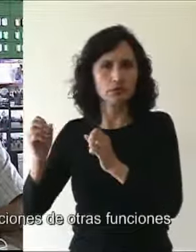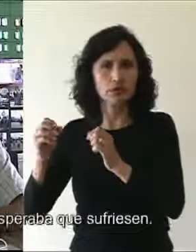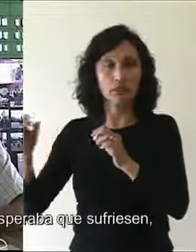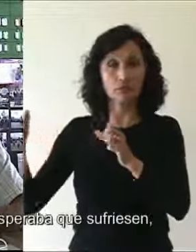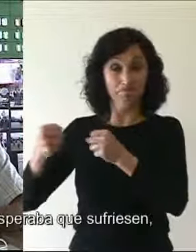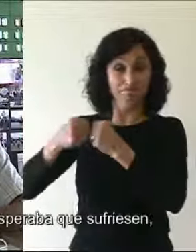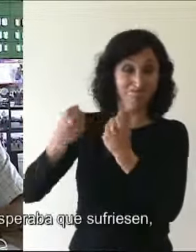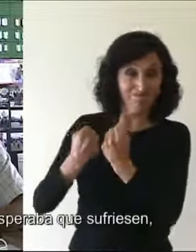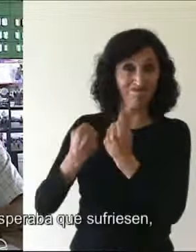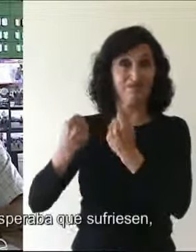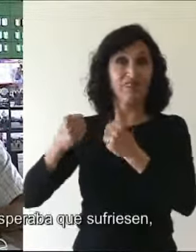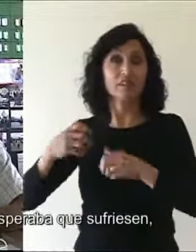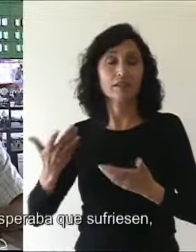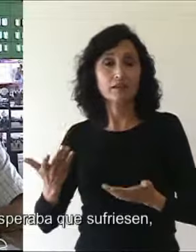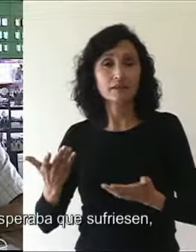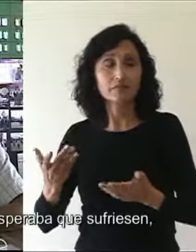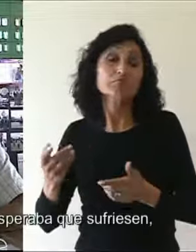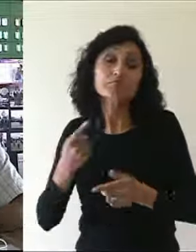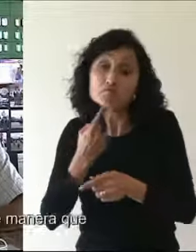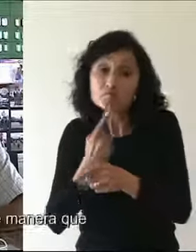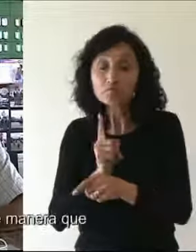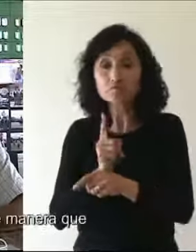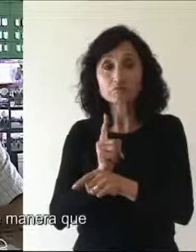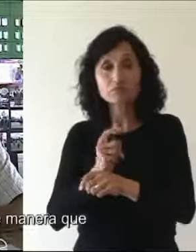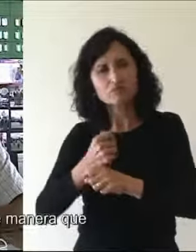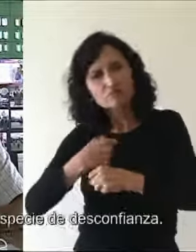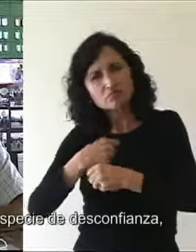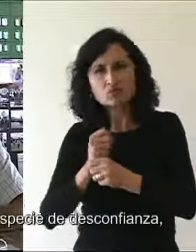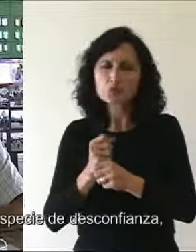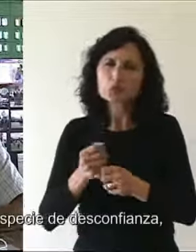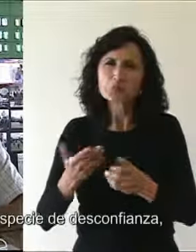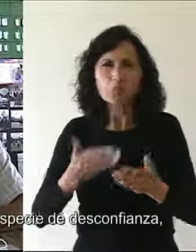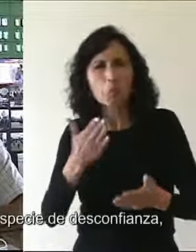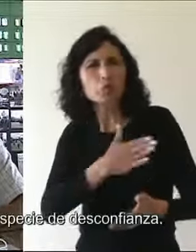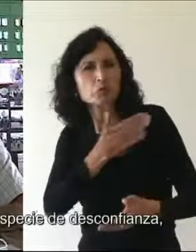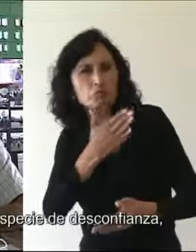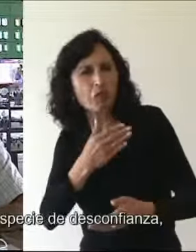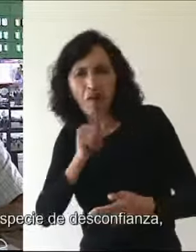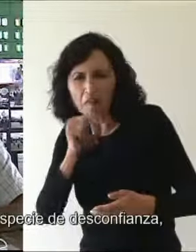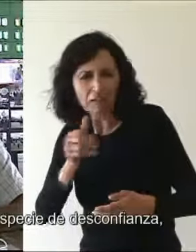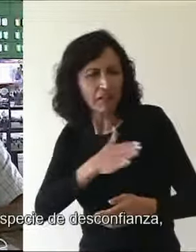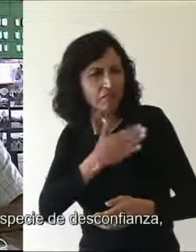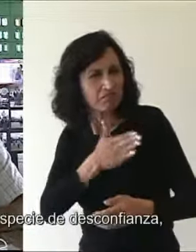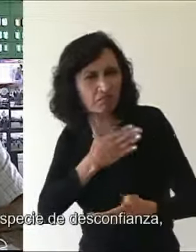de otras funciones que no se esperaba que sufriesen, de manera que se creó una especie de